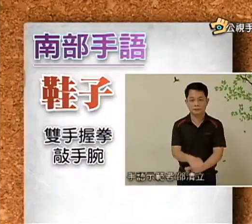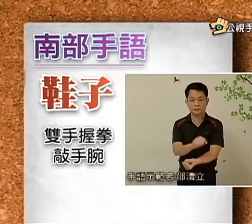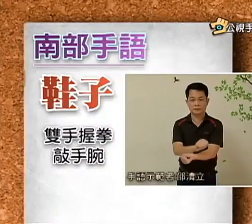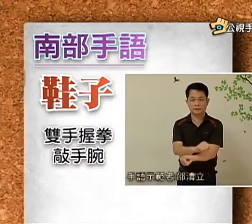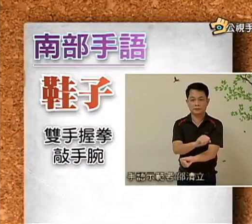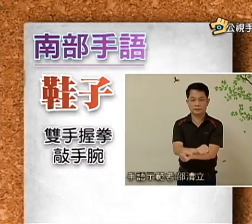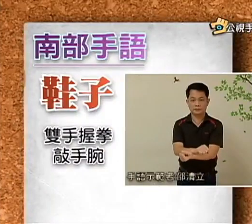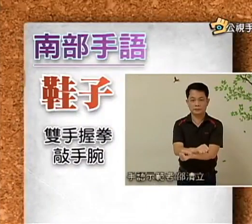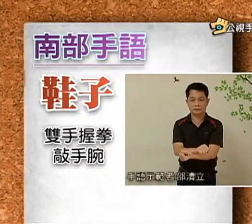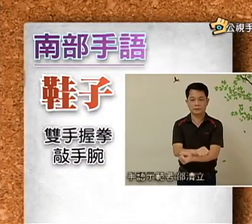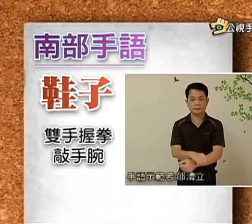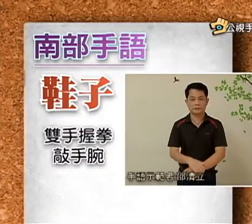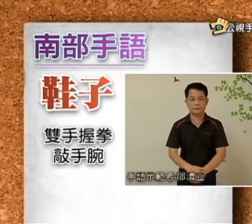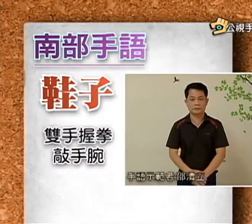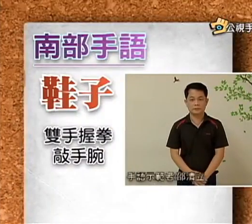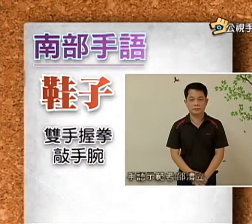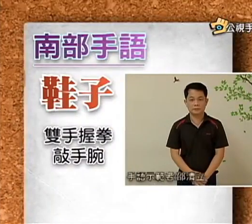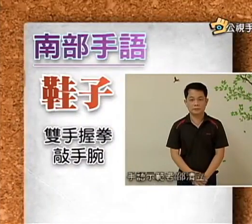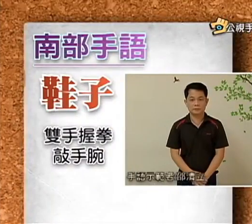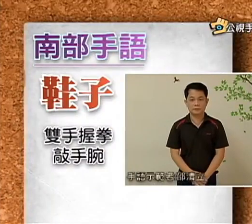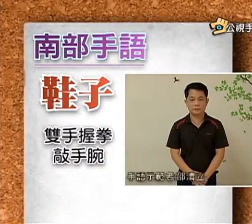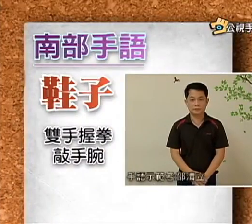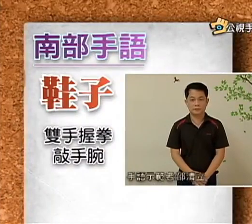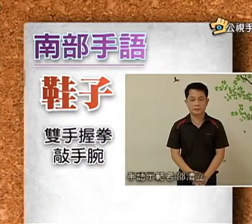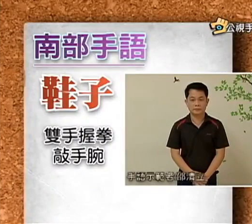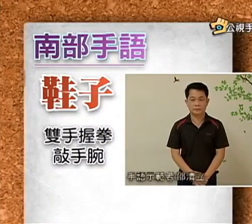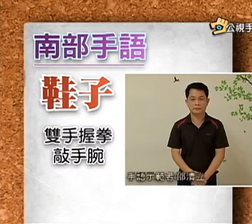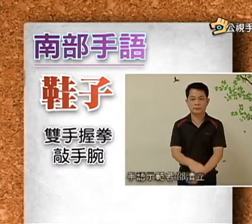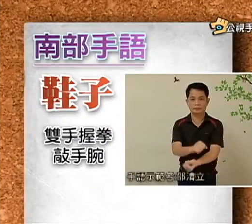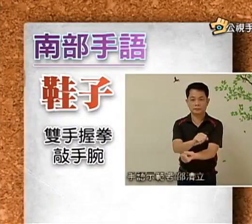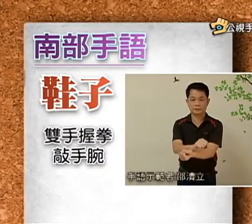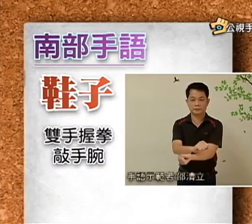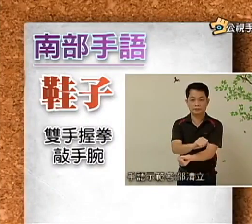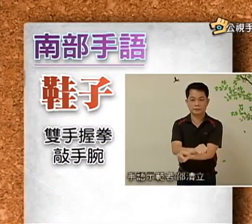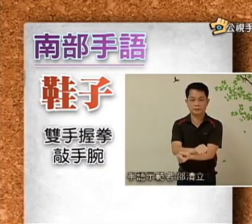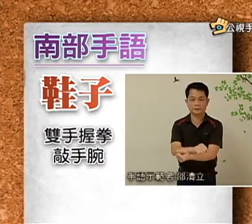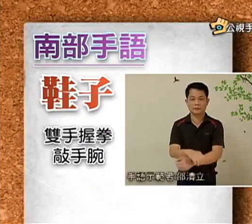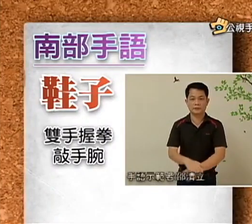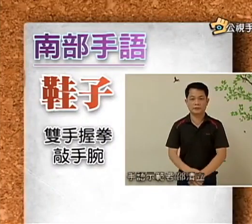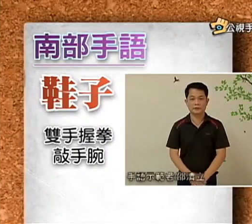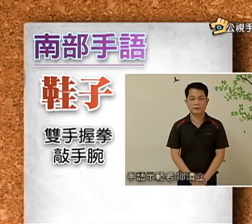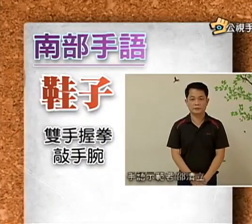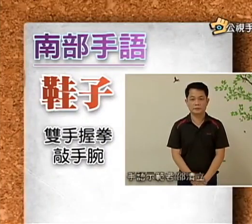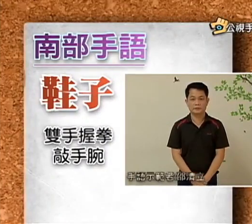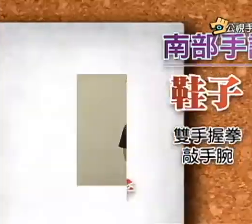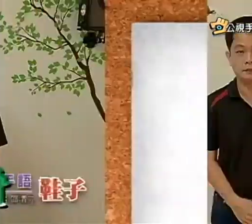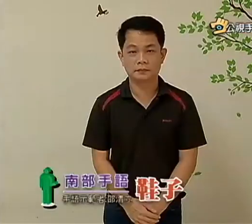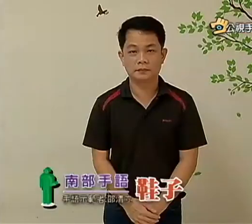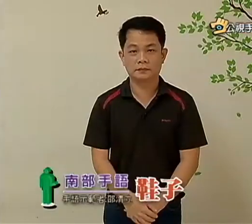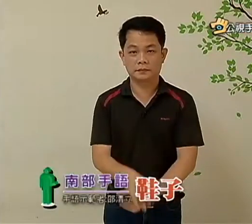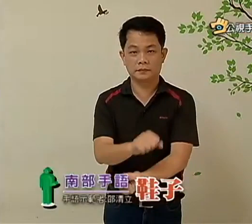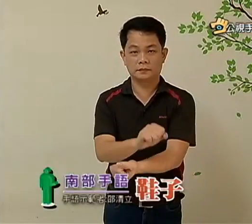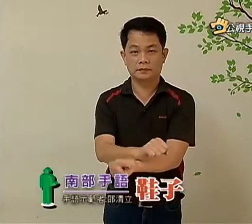南部手语鞋子的笔法是双手握拳敲敲手腕，鞋